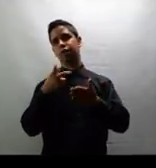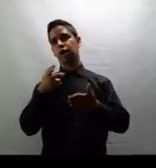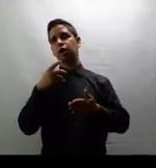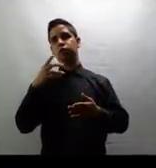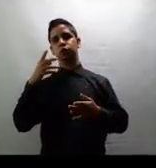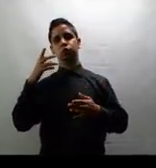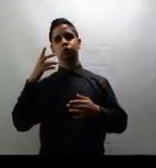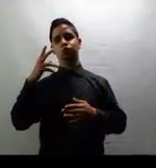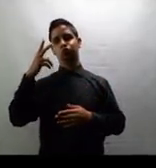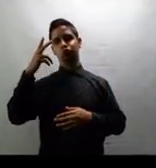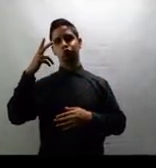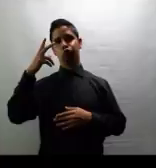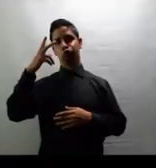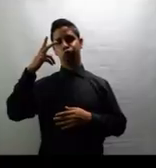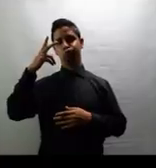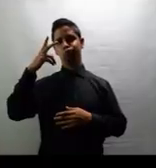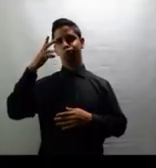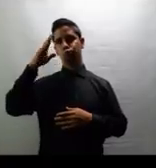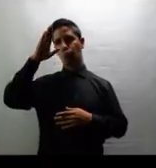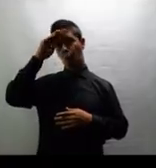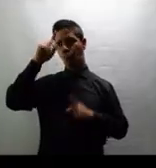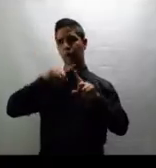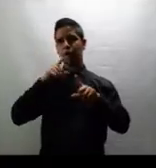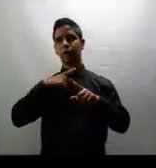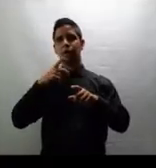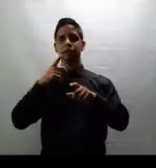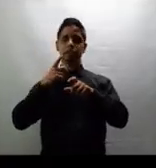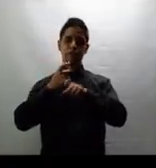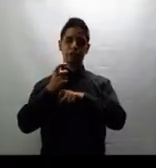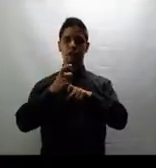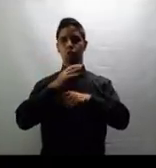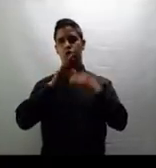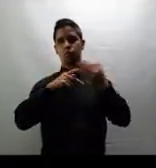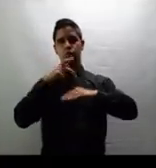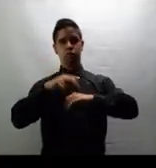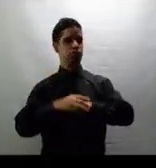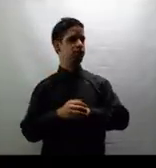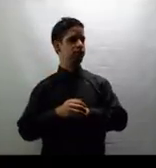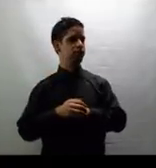mediocres que han manchado algo en puerto rico